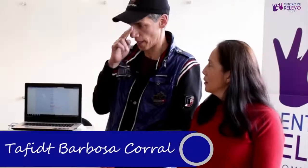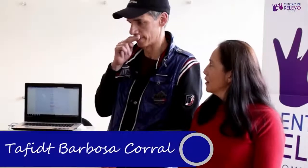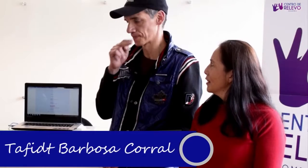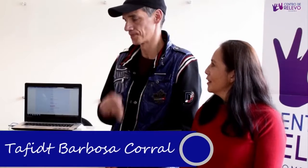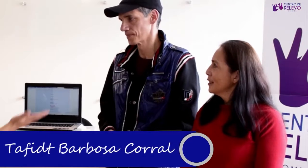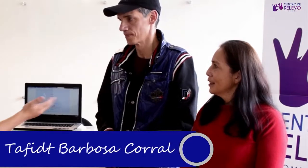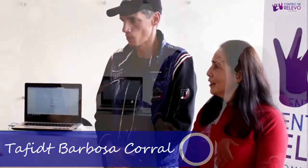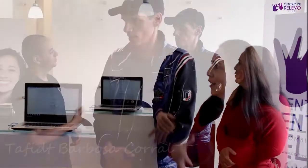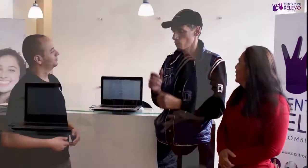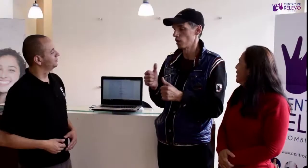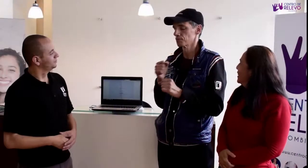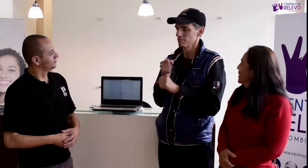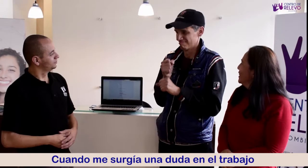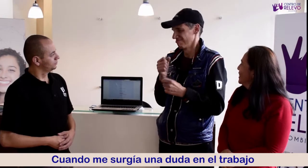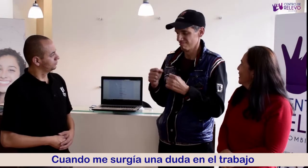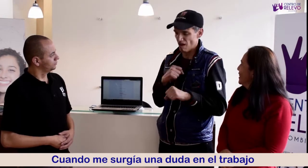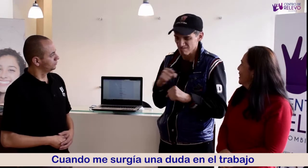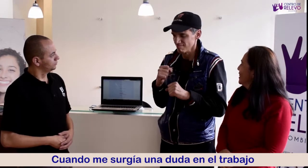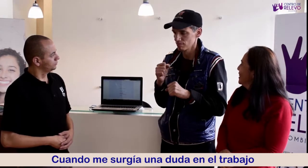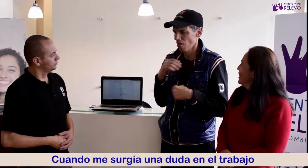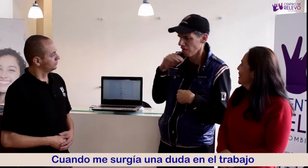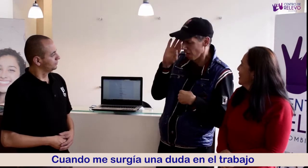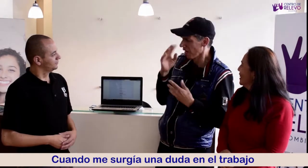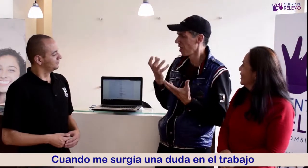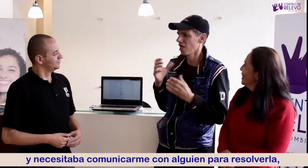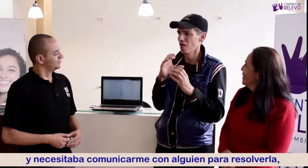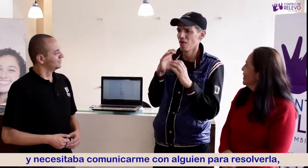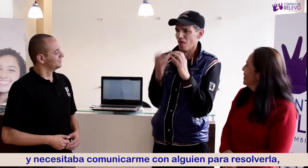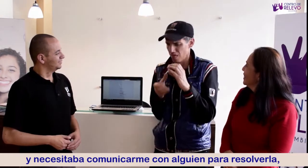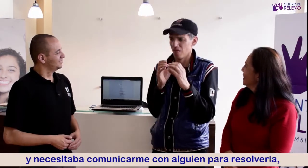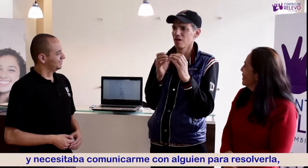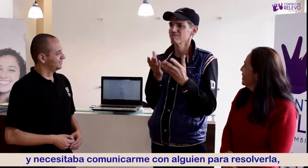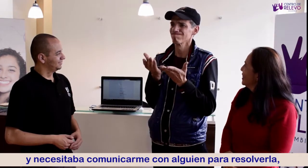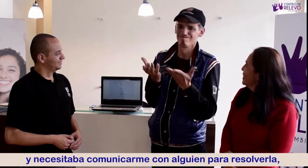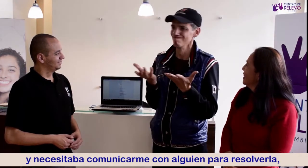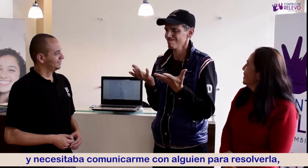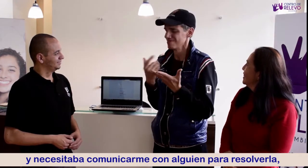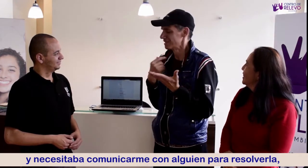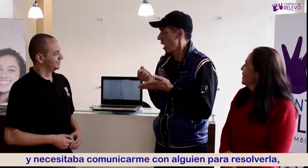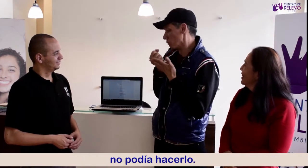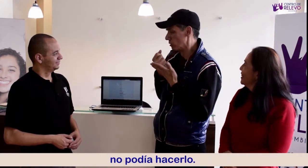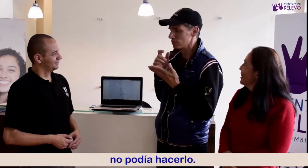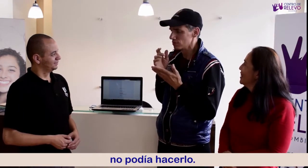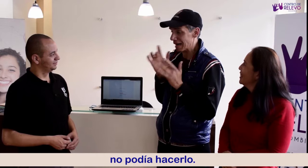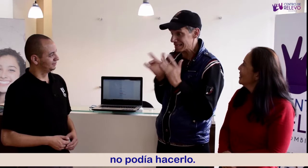Tafit Barbosa Corral. Cuando me surgía una duda en el trabajo y necesitaba comunicarme con alguien para resolverla, no podía